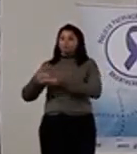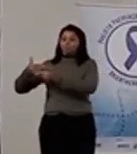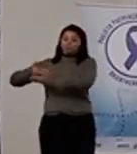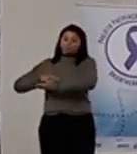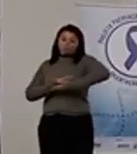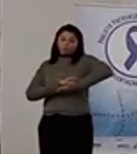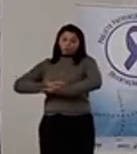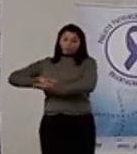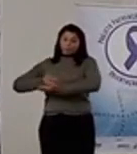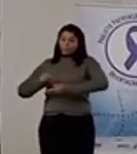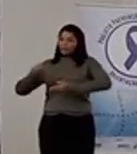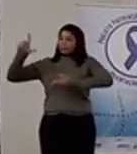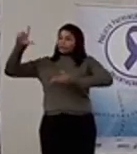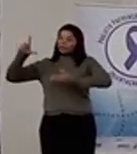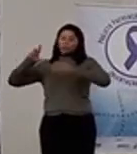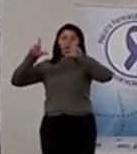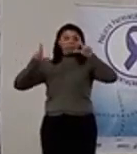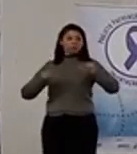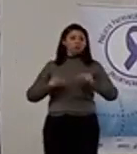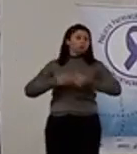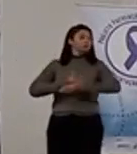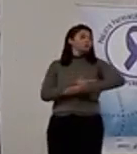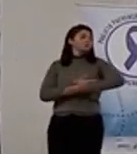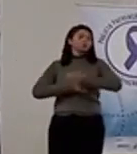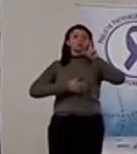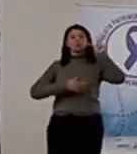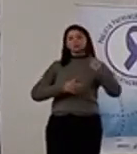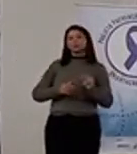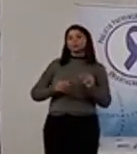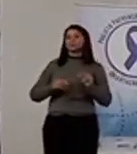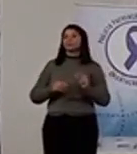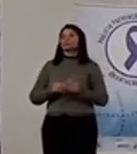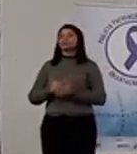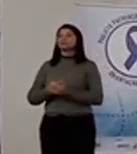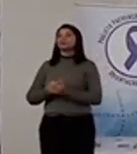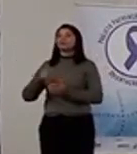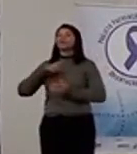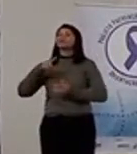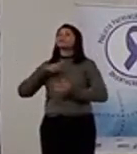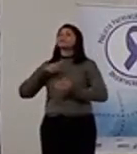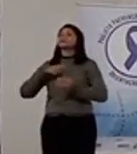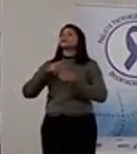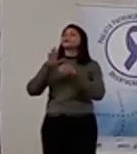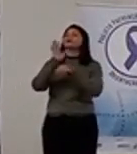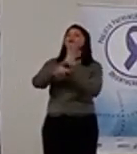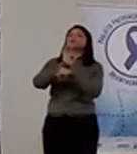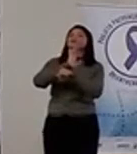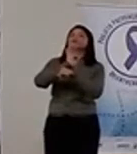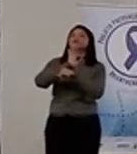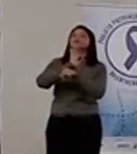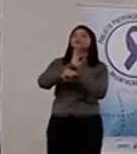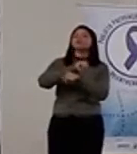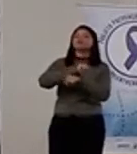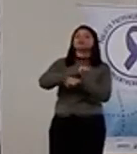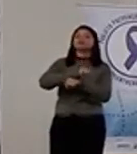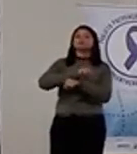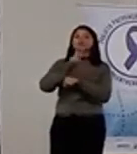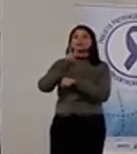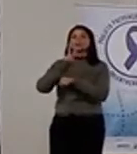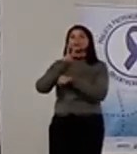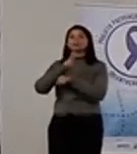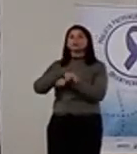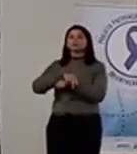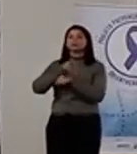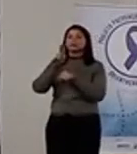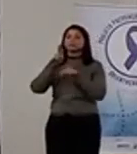nasce bem mirrado. Tem até uma cena naquele filme do Dois Irmãos Gêmeos, sei lá, do Arnold Schwarzenegger e o Danny DeVito, né? Que o Danny